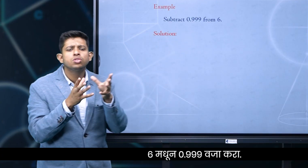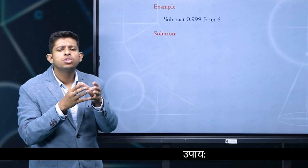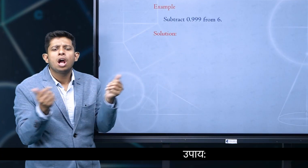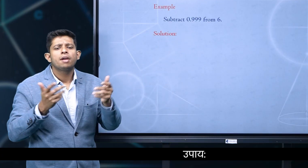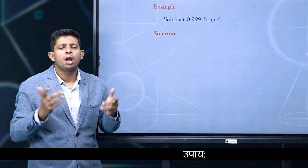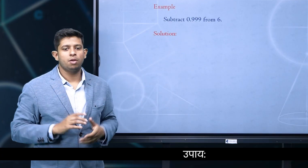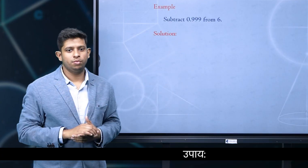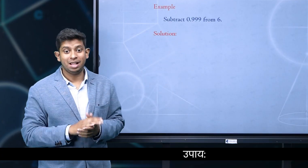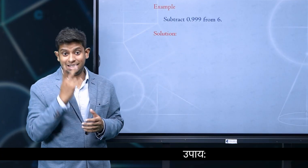उपाय: